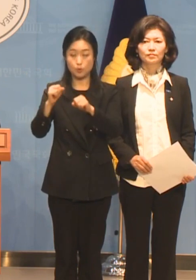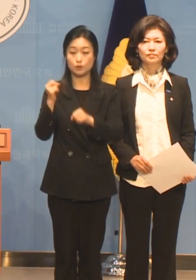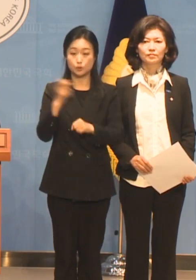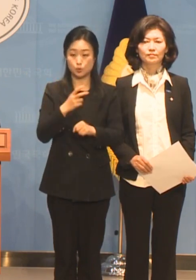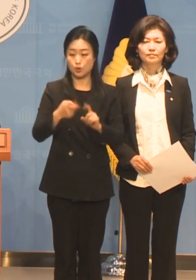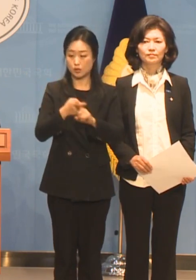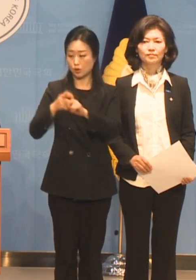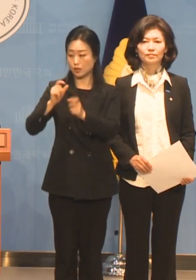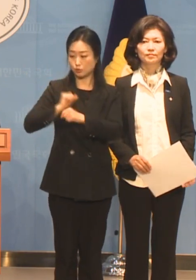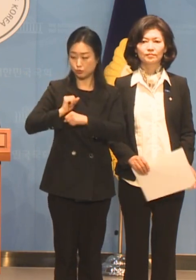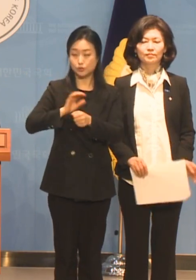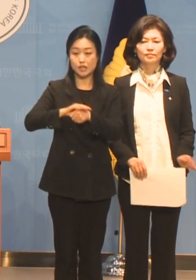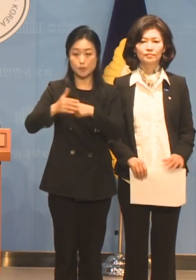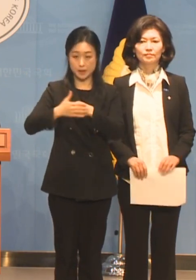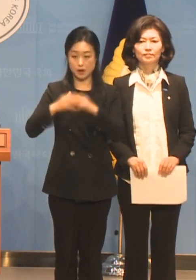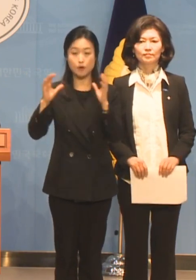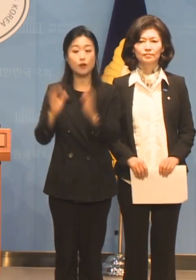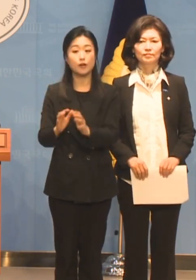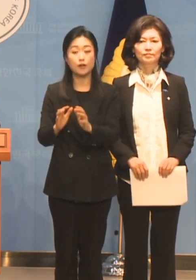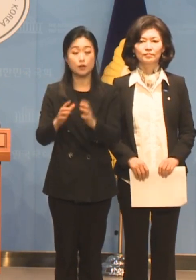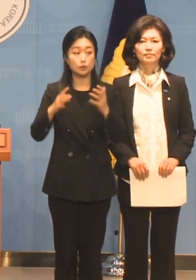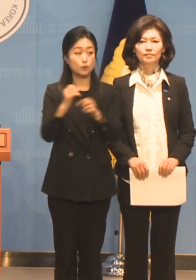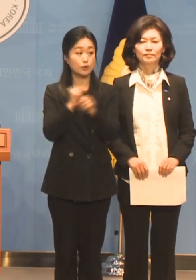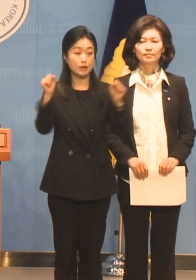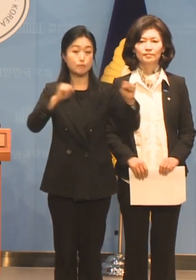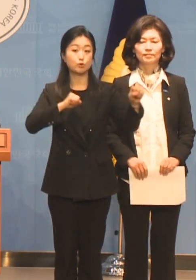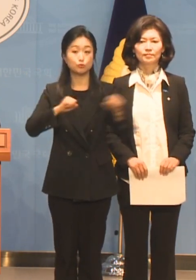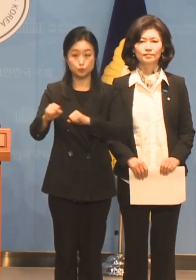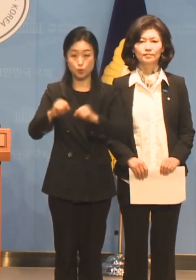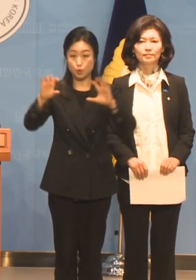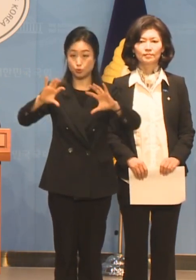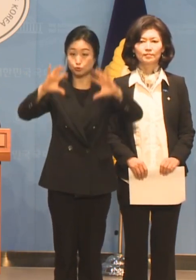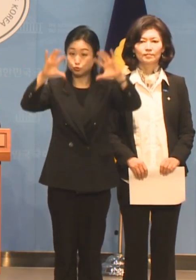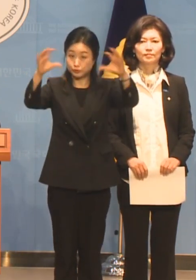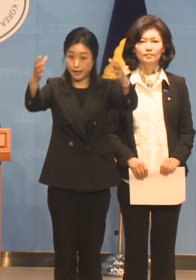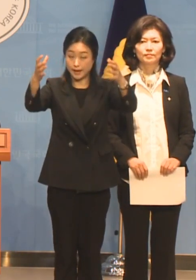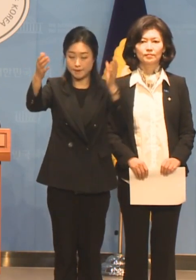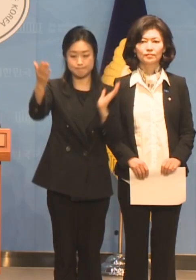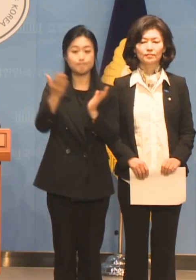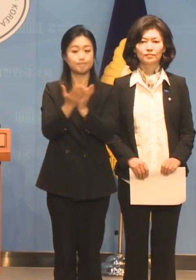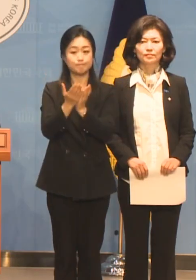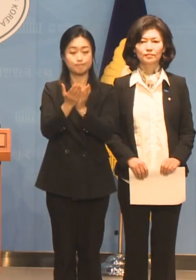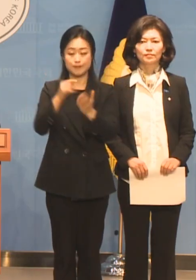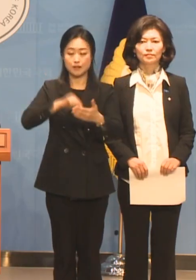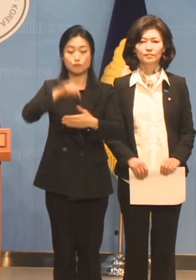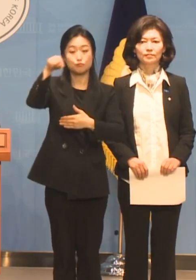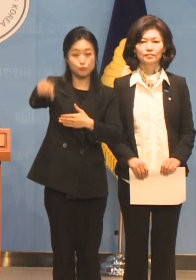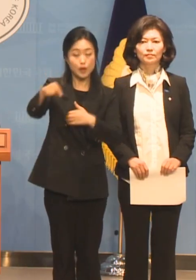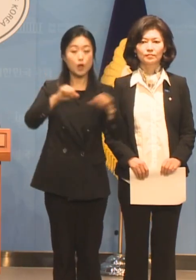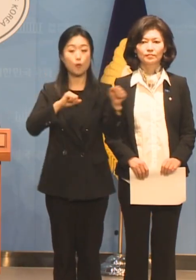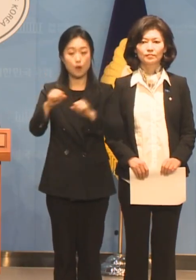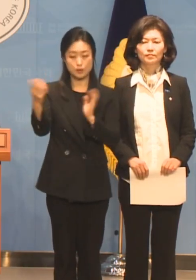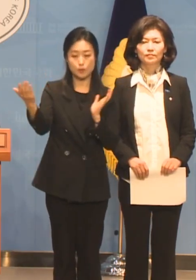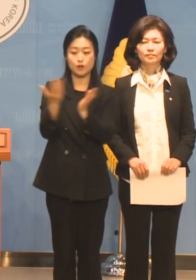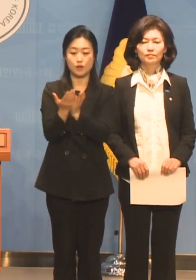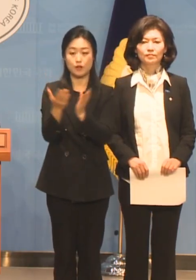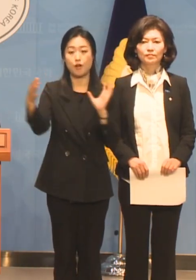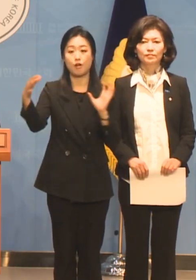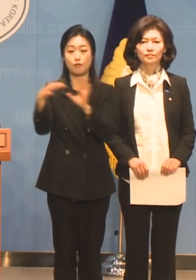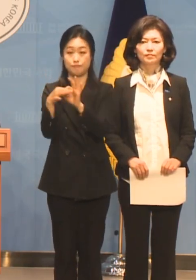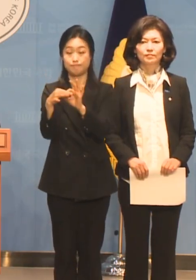연합군 작전 협력 등은 독립운동의 국제적 성격과 국외에서의 활발한 활동을